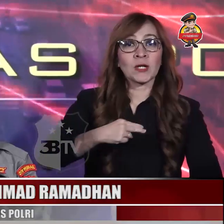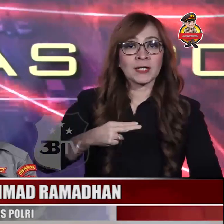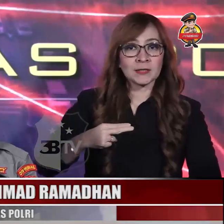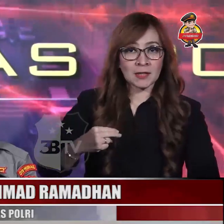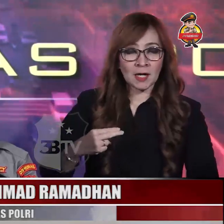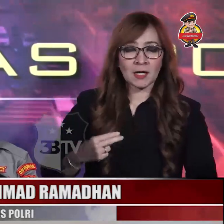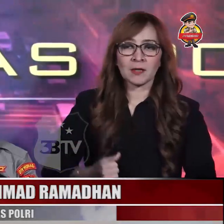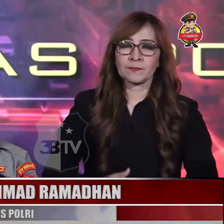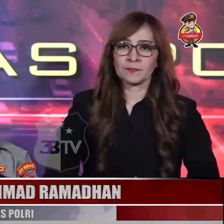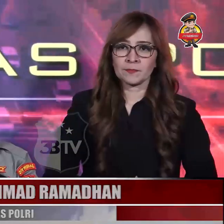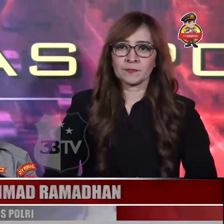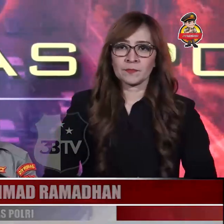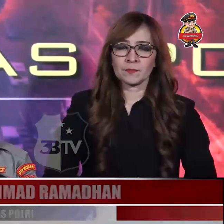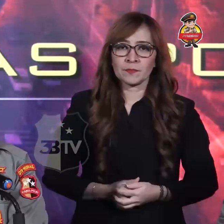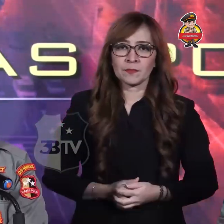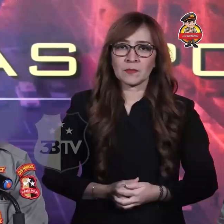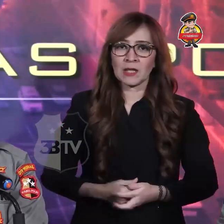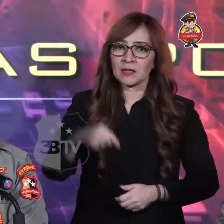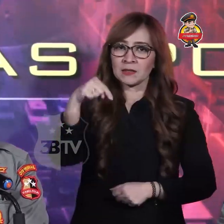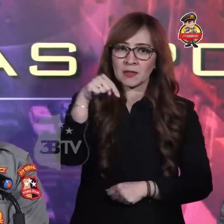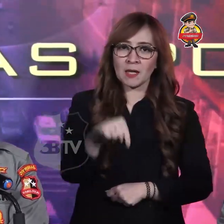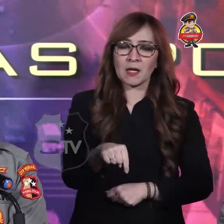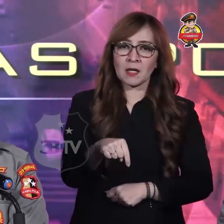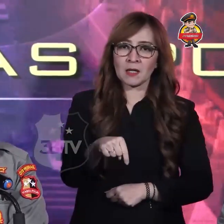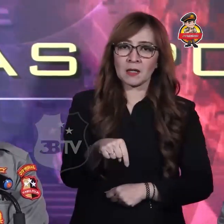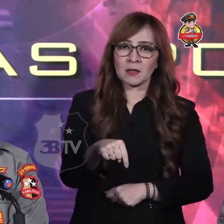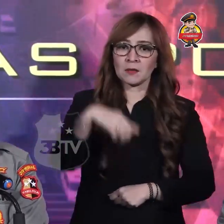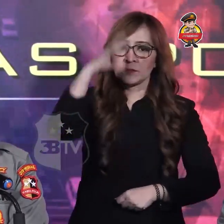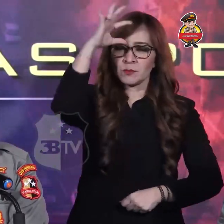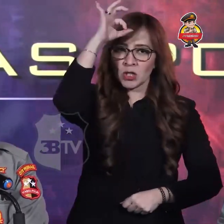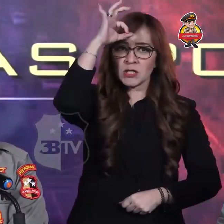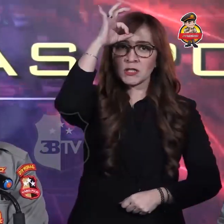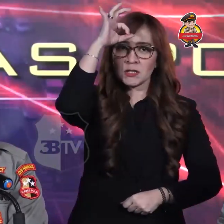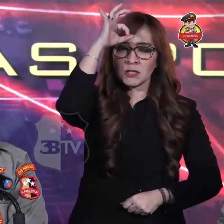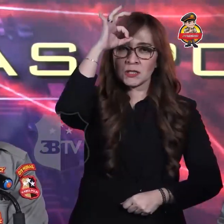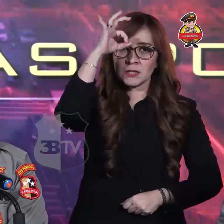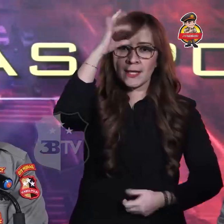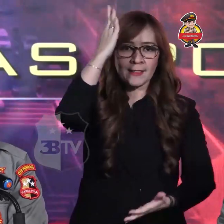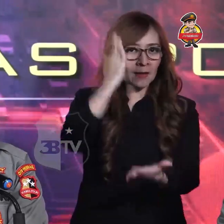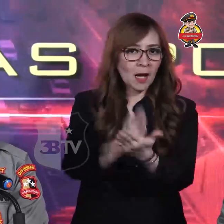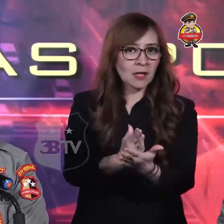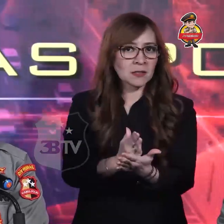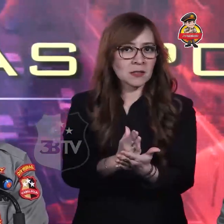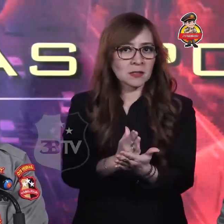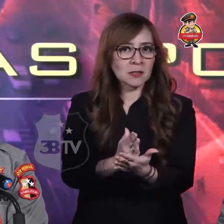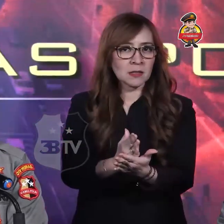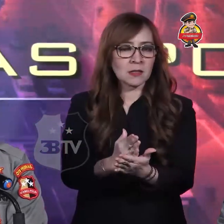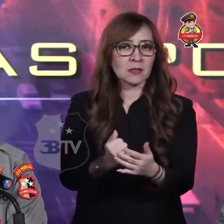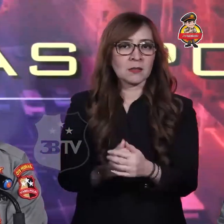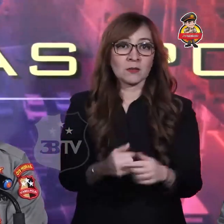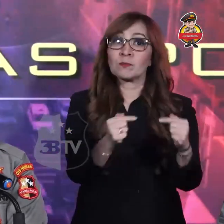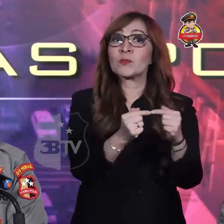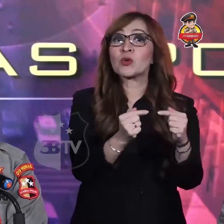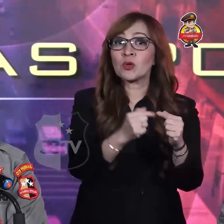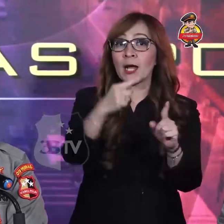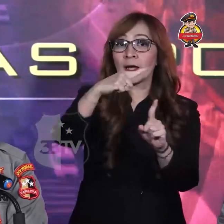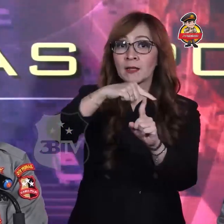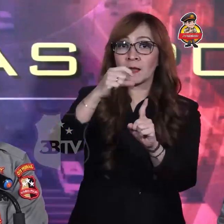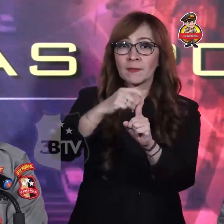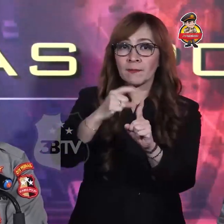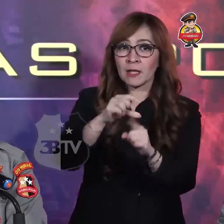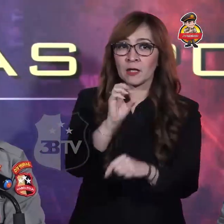Prabowo, saat ini Polri menindak tegas terkait dengan TPPO.